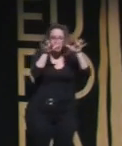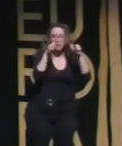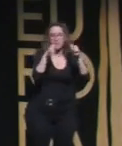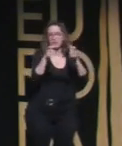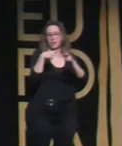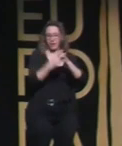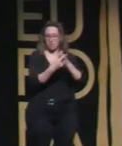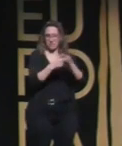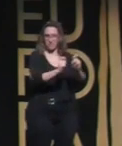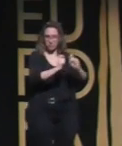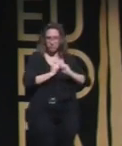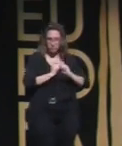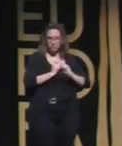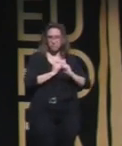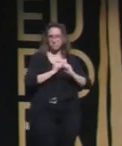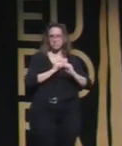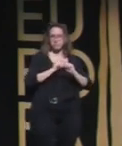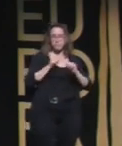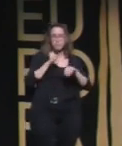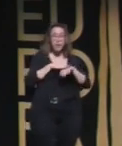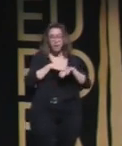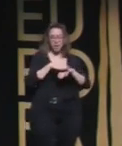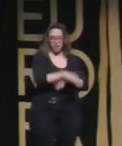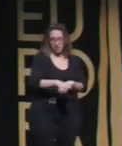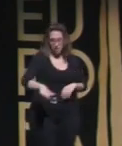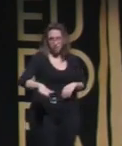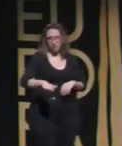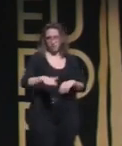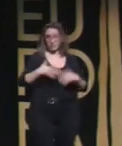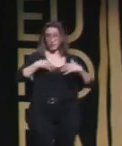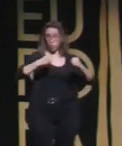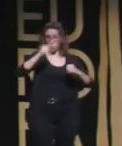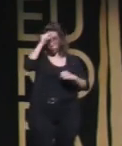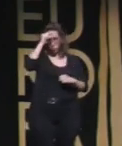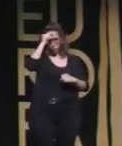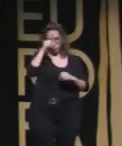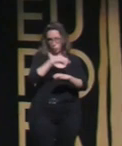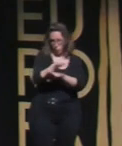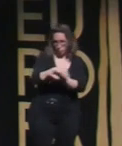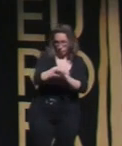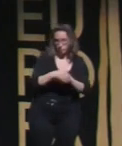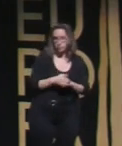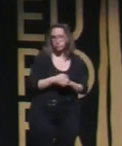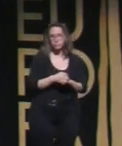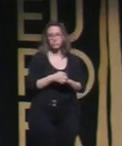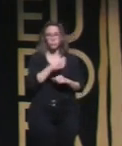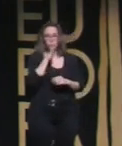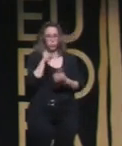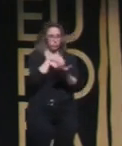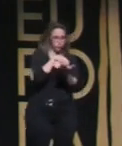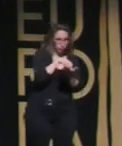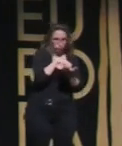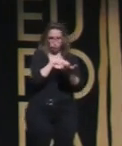herramientas, en este caso para cuidar la salud mental de los más chiquis. La incertidumbre, el distanciamiento